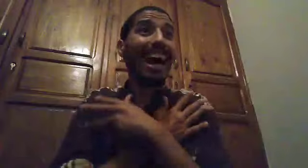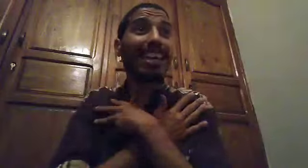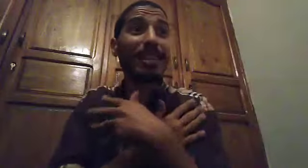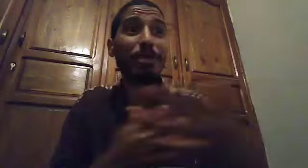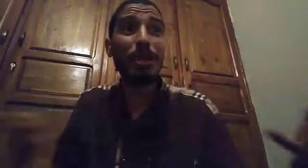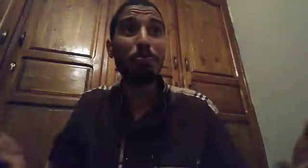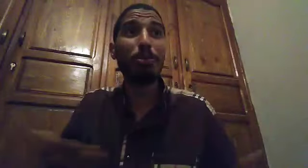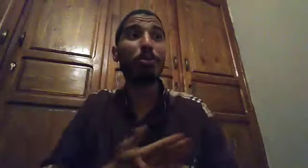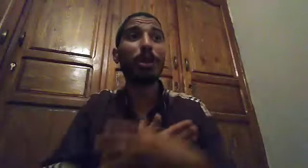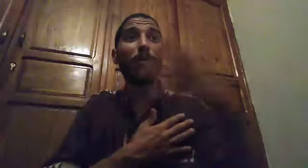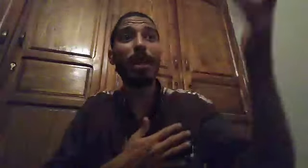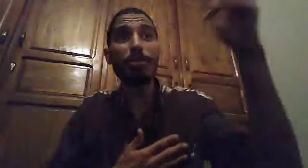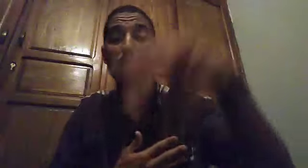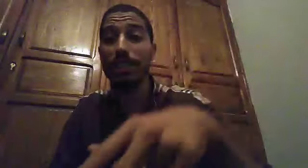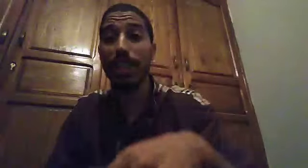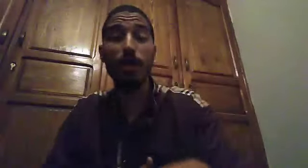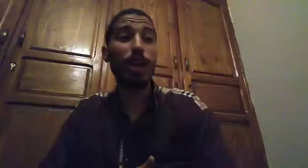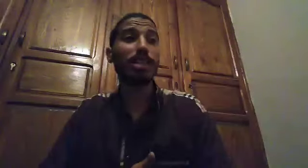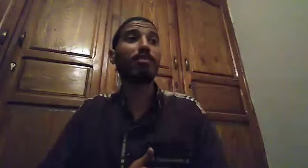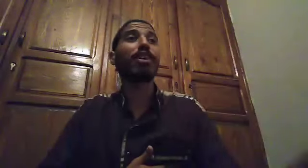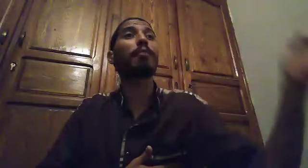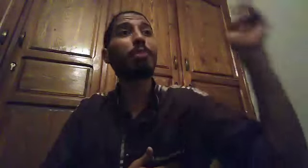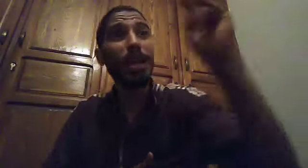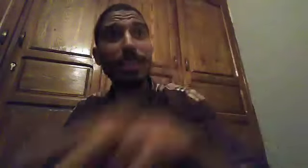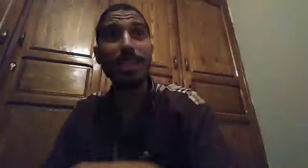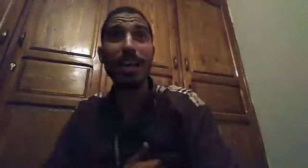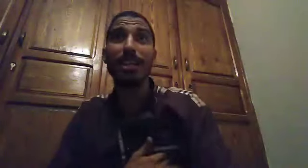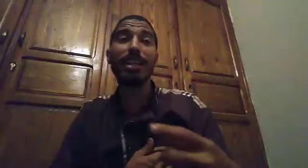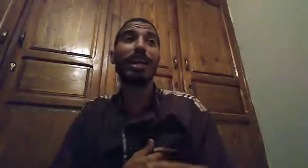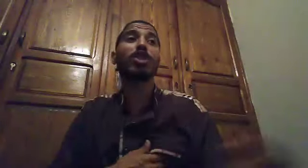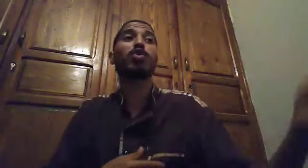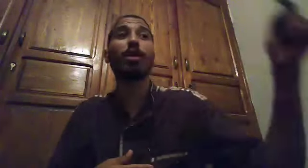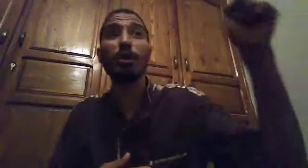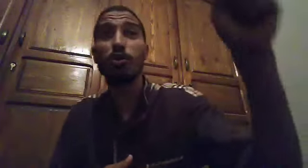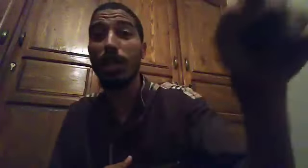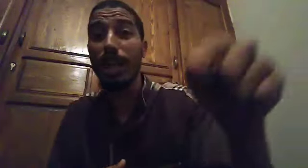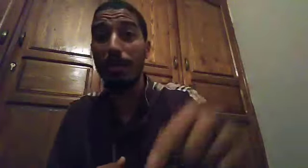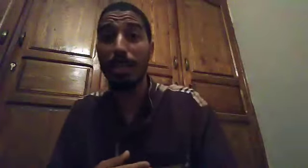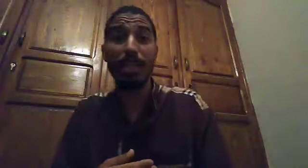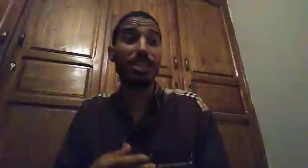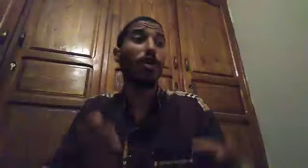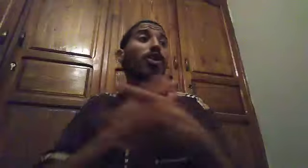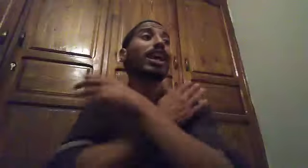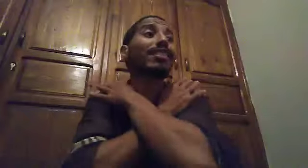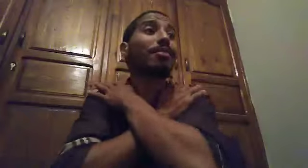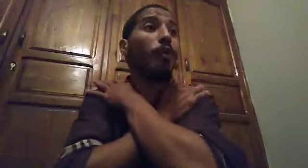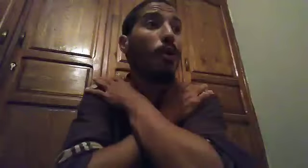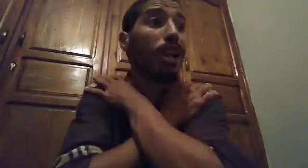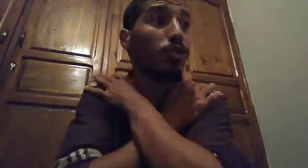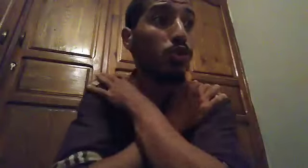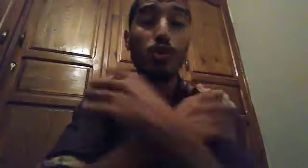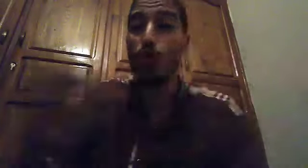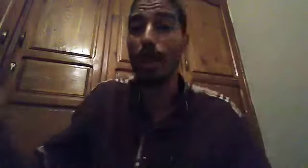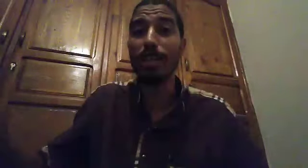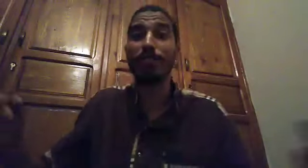ايضا من دي بول، بالرغم من ان تلقى الورقه صفراء. باريديس ايضا اللي خرج ودخل بلاصه داك اللاعب جيديش، حتى هو اللي قدم مباراه اسطوريه ايضا فاش